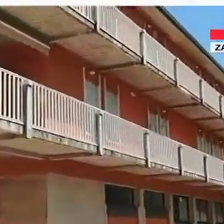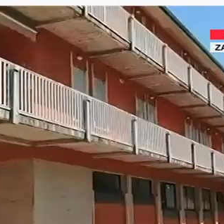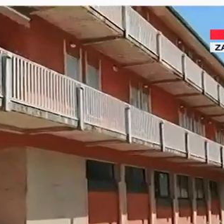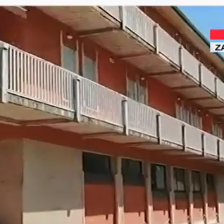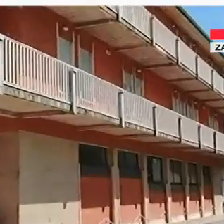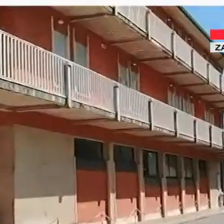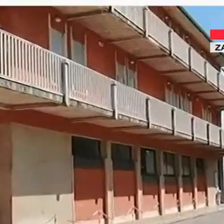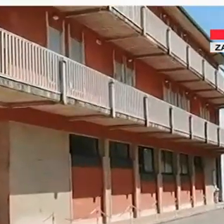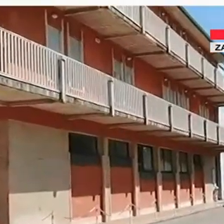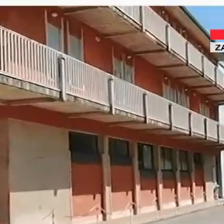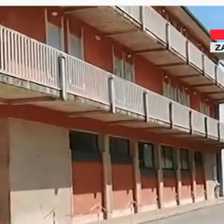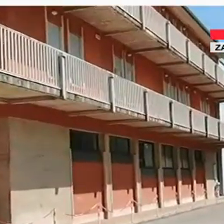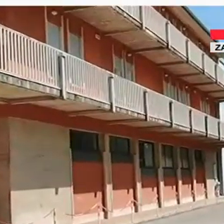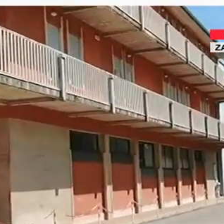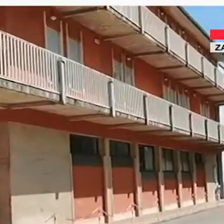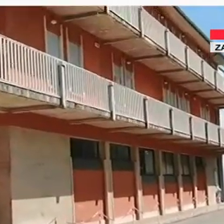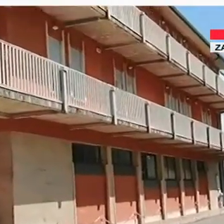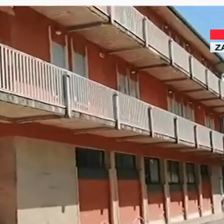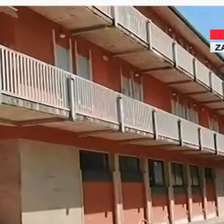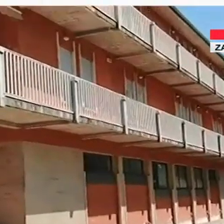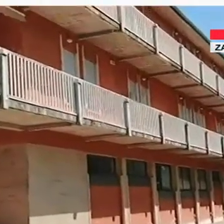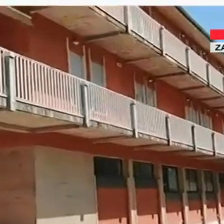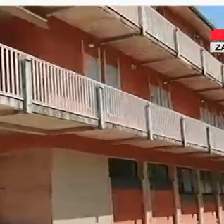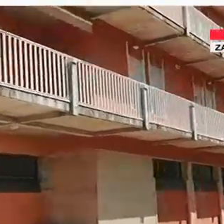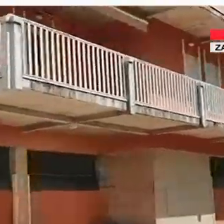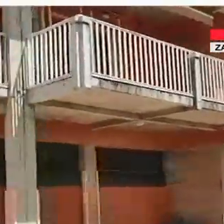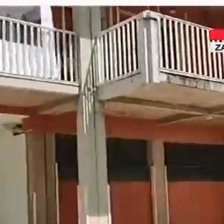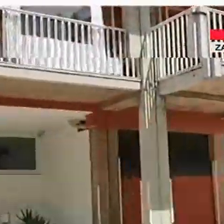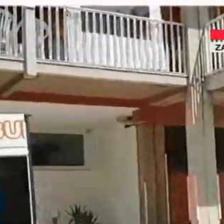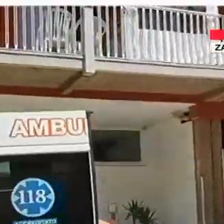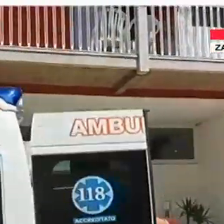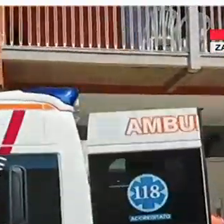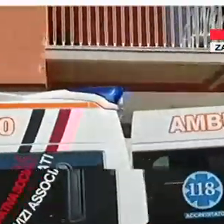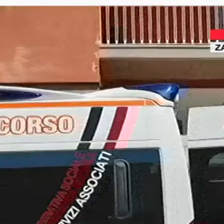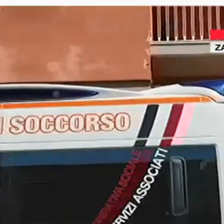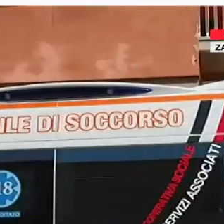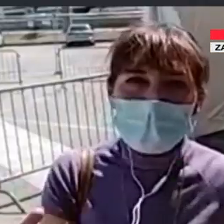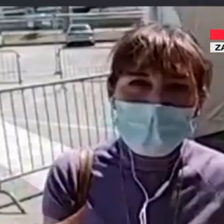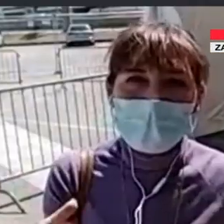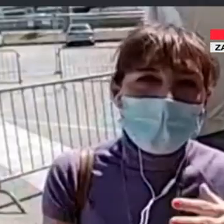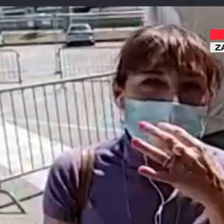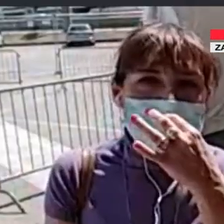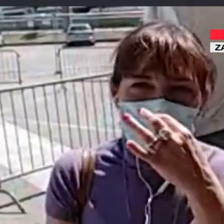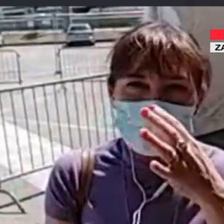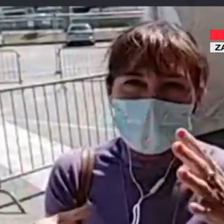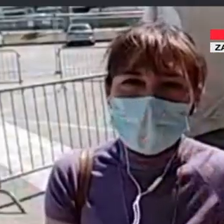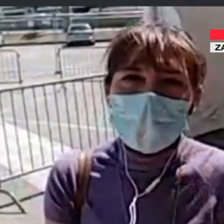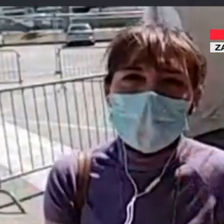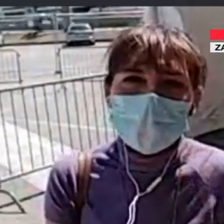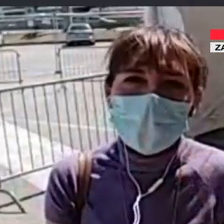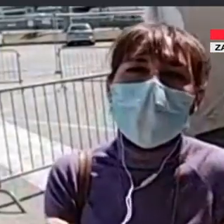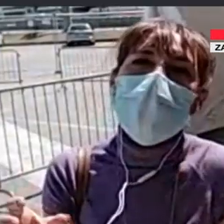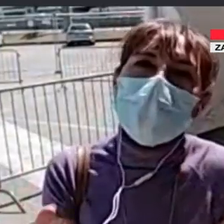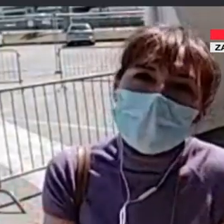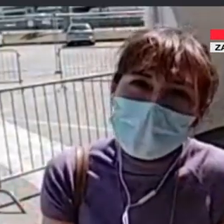la sorella, anche se ovviamente spera di poterla abbracciare il prima possibile. Quindi diciamo che apertura sì, ma insomma stiamo aspettando